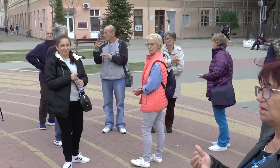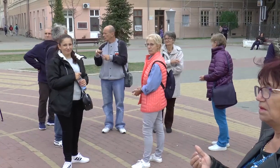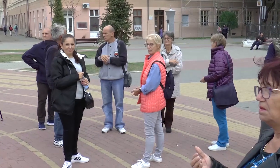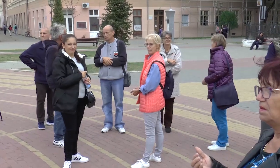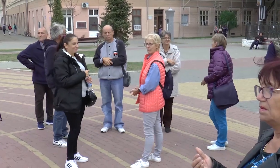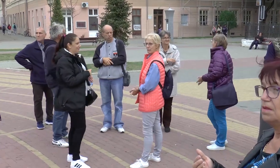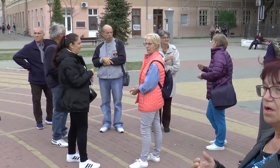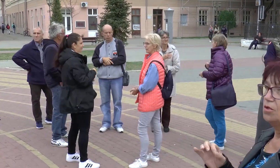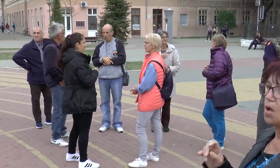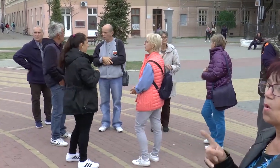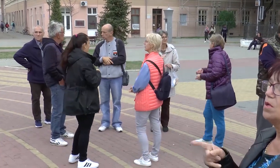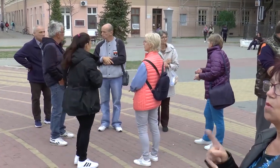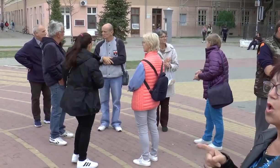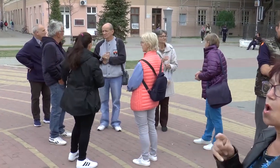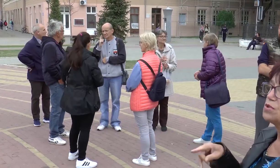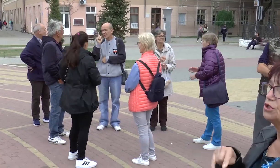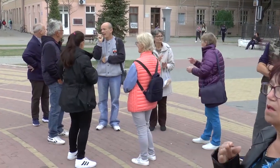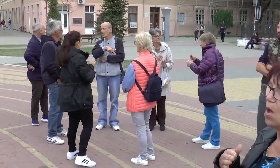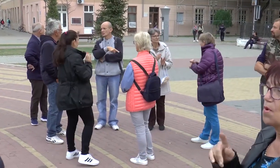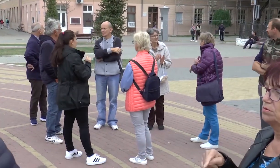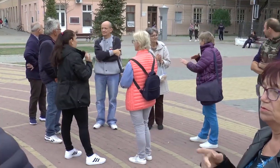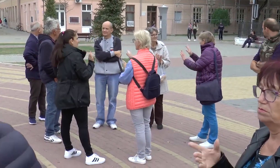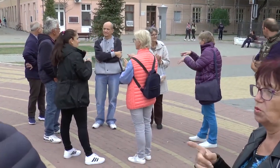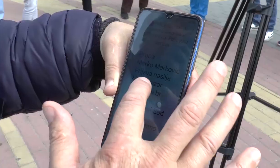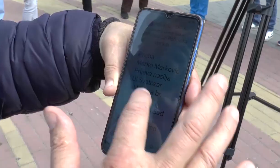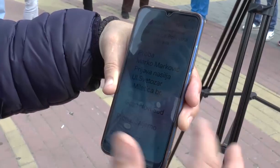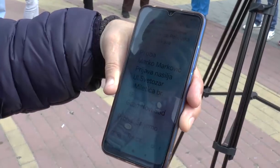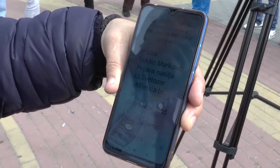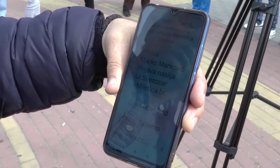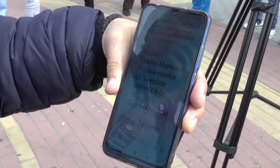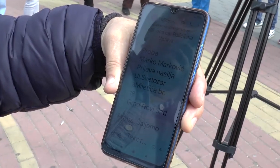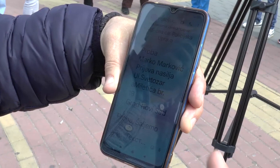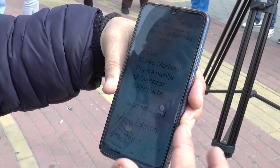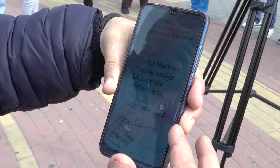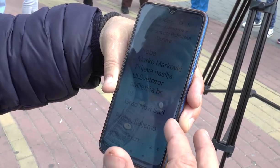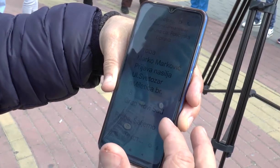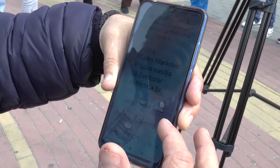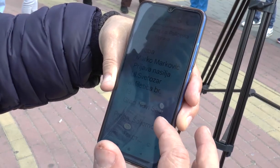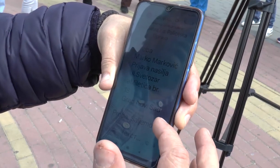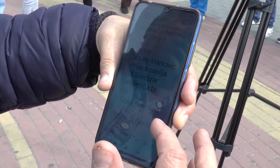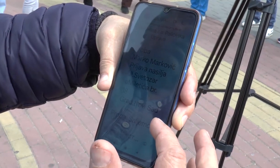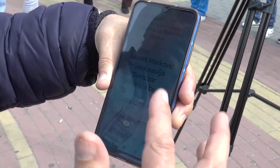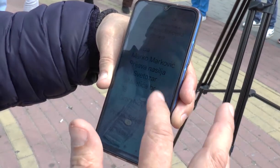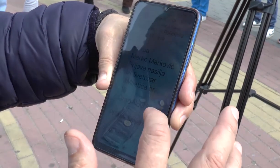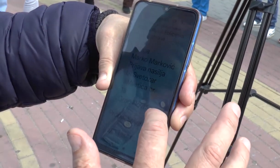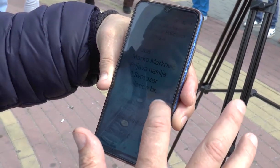leírását. Az SOS szám és SMS üzenet segítségével lopások, rablások, zsarolás, valamint